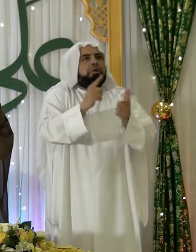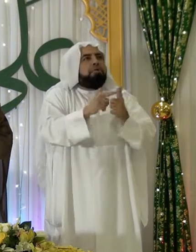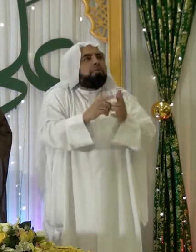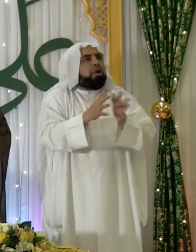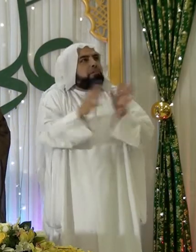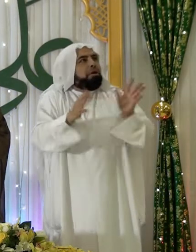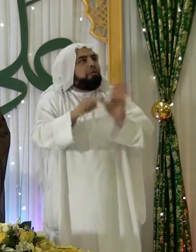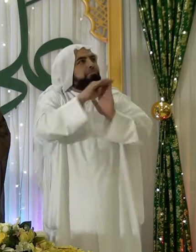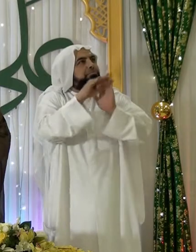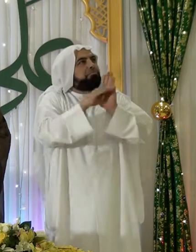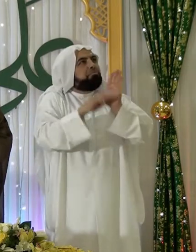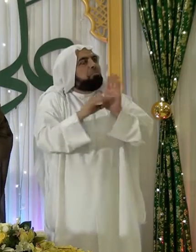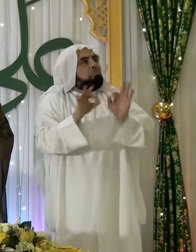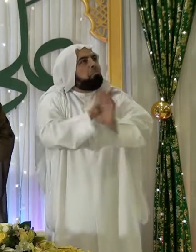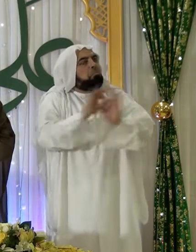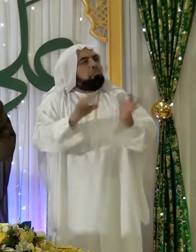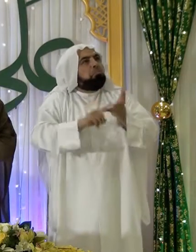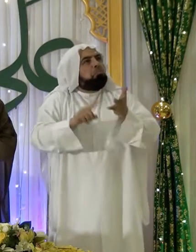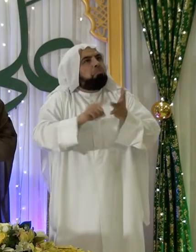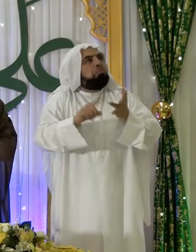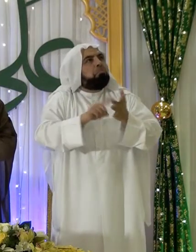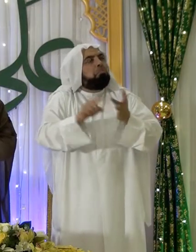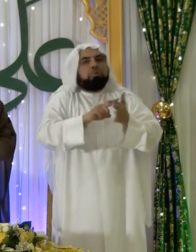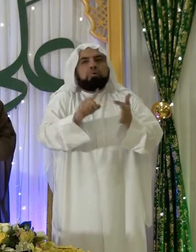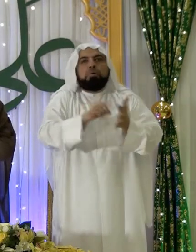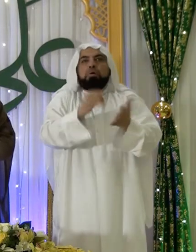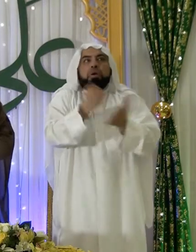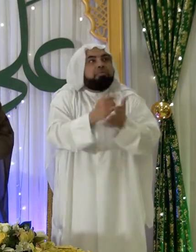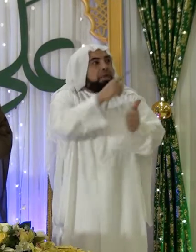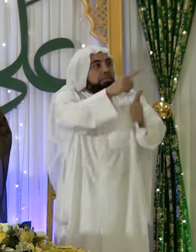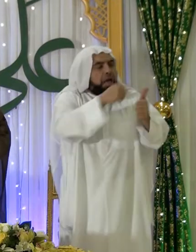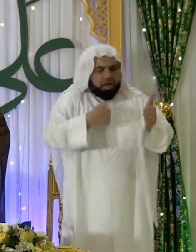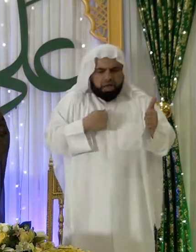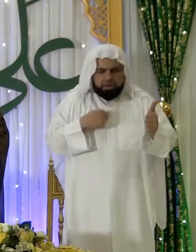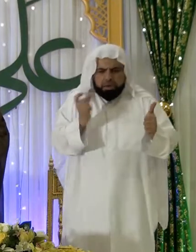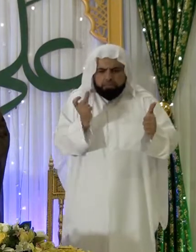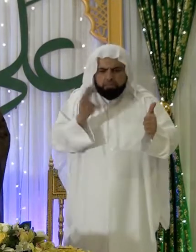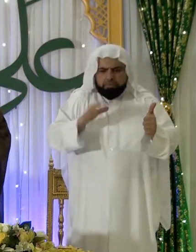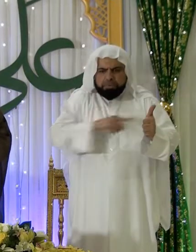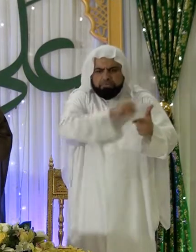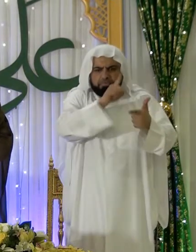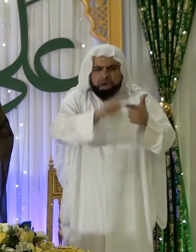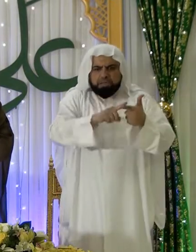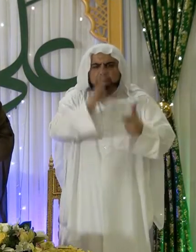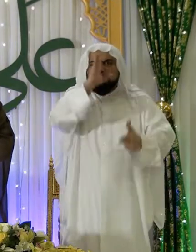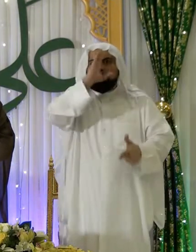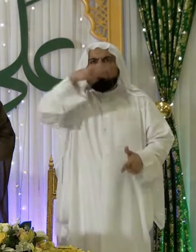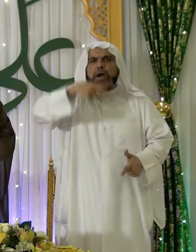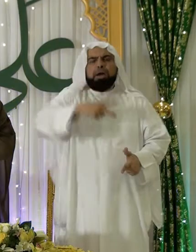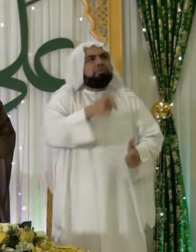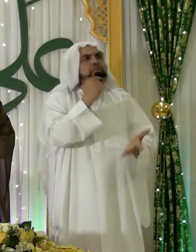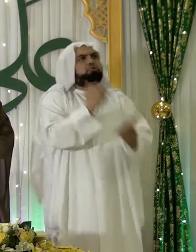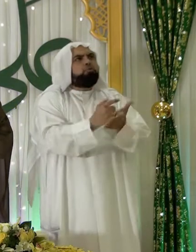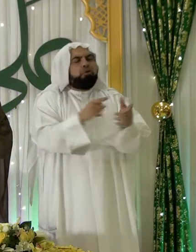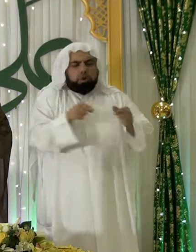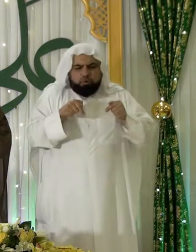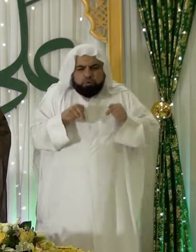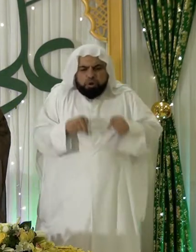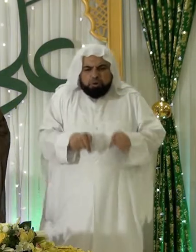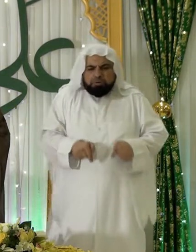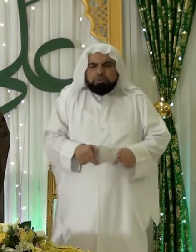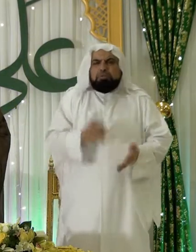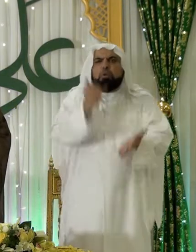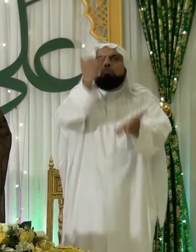الكبير لكي يكون خليفته من بعده، ويكون إماما من بعده،